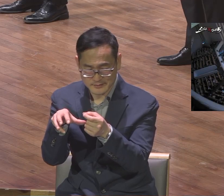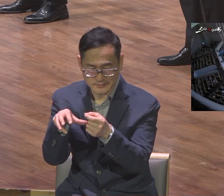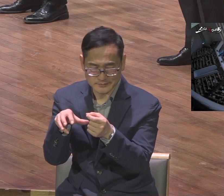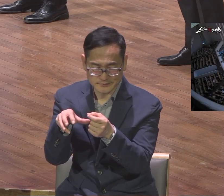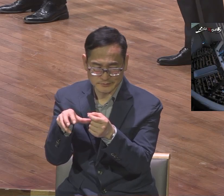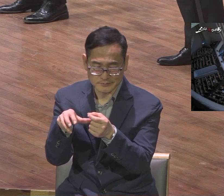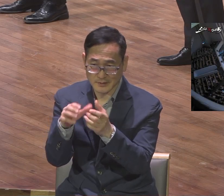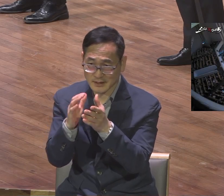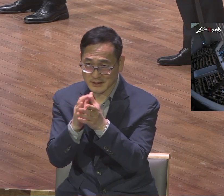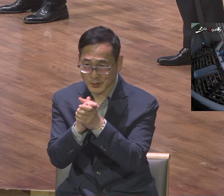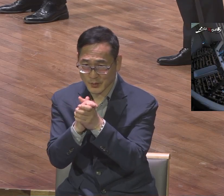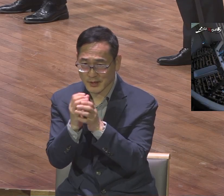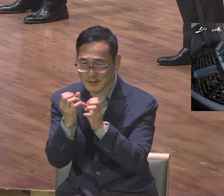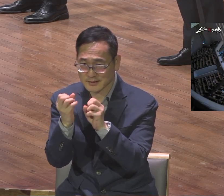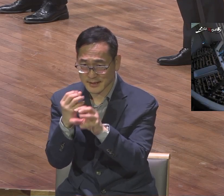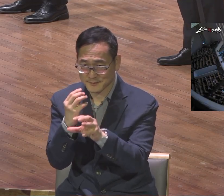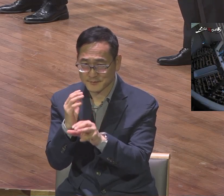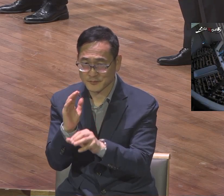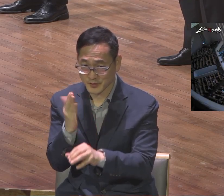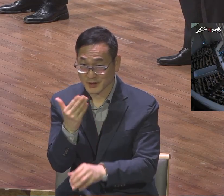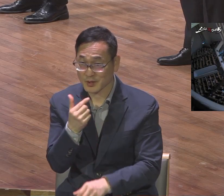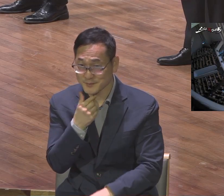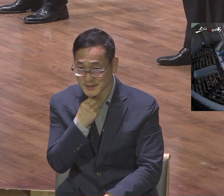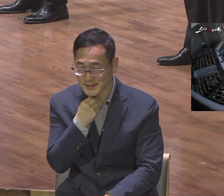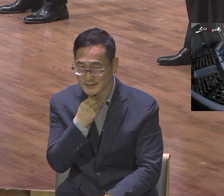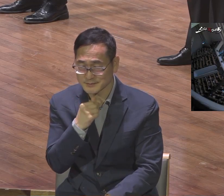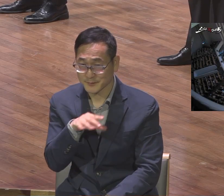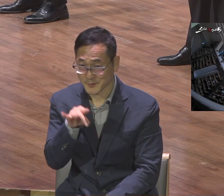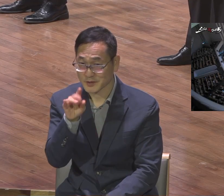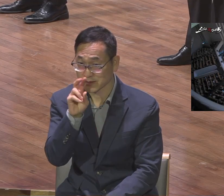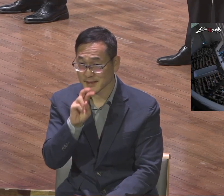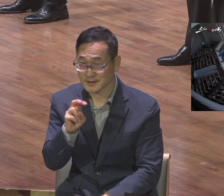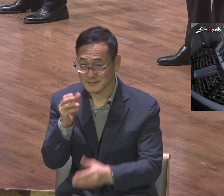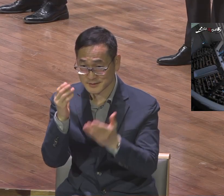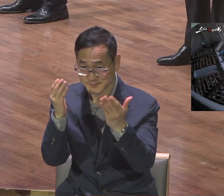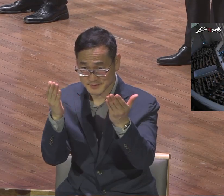소망합니다. 주 안에 있는 나에게 함께 찬양하겠습니다.